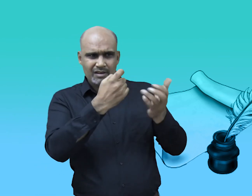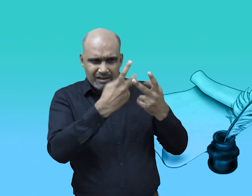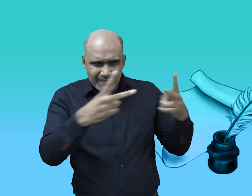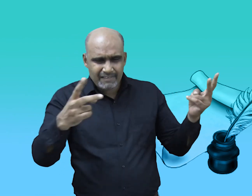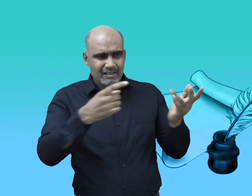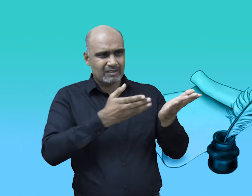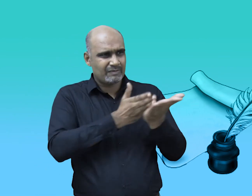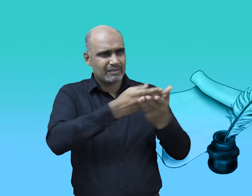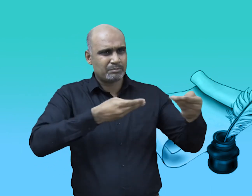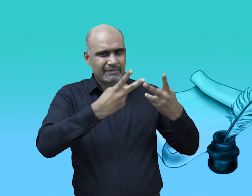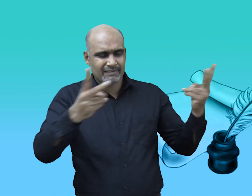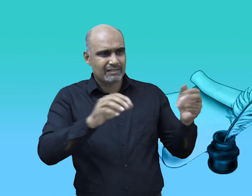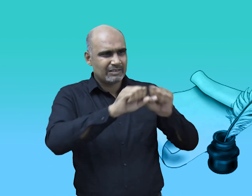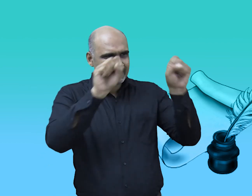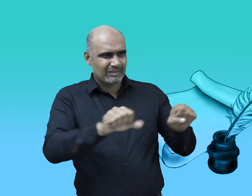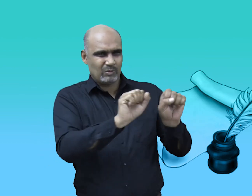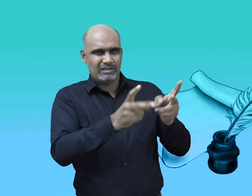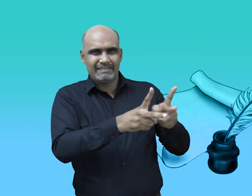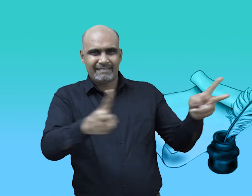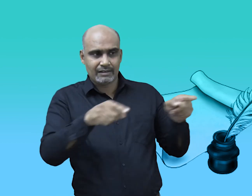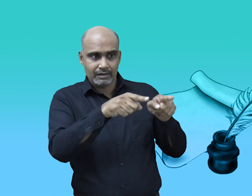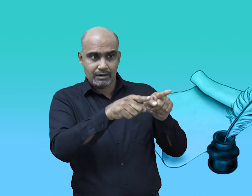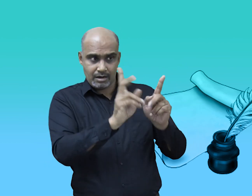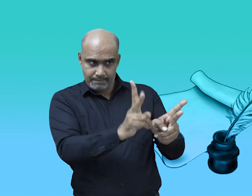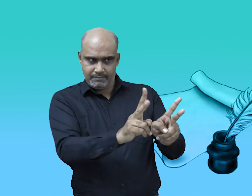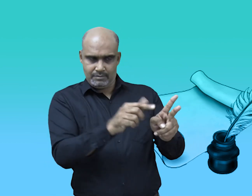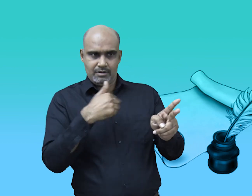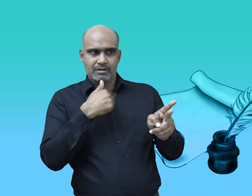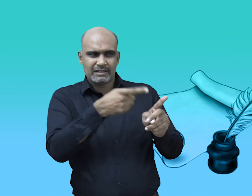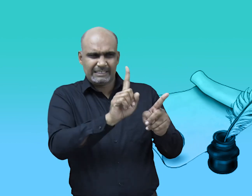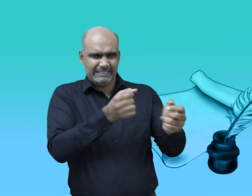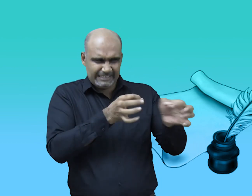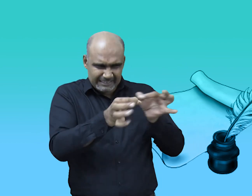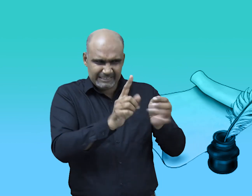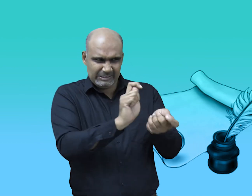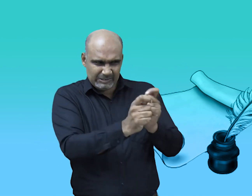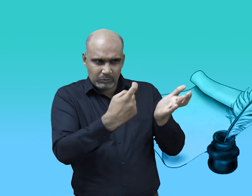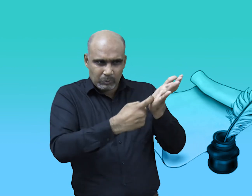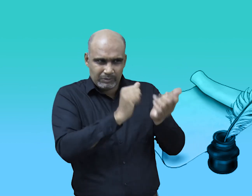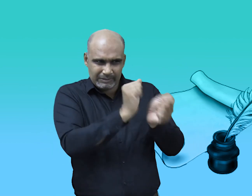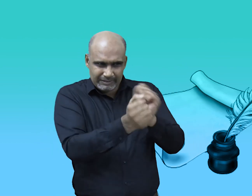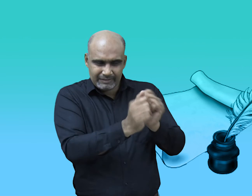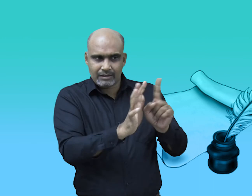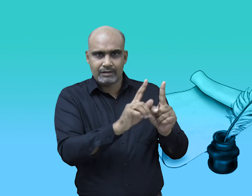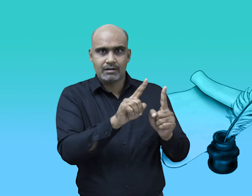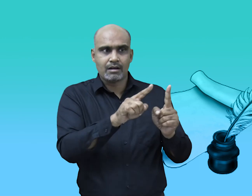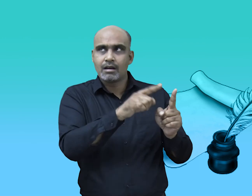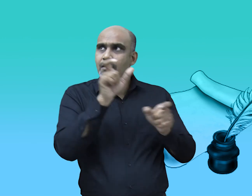करते। आज आक्रमण करने के तरीके बदल गए हैं। वे बड़े ही समझदारी से